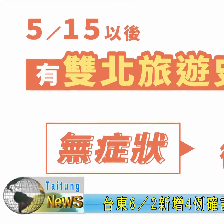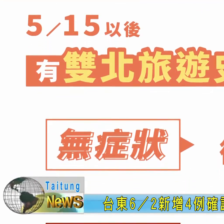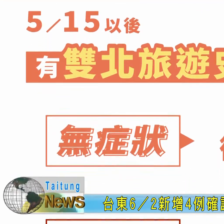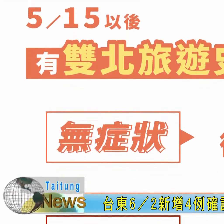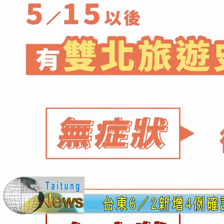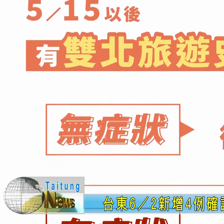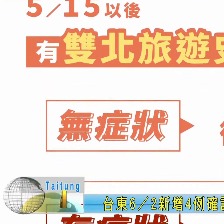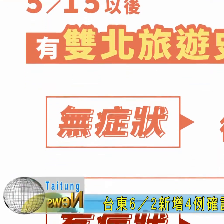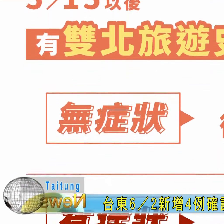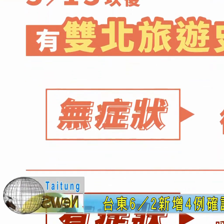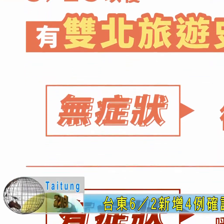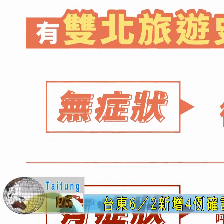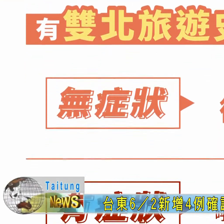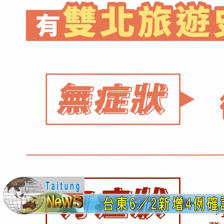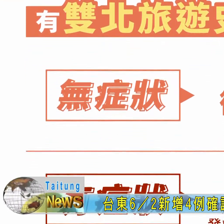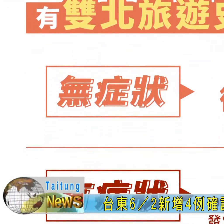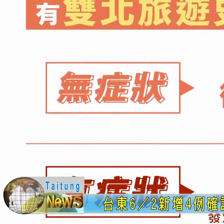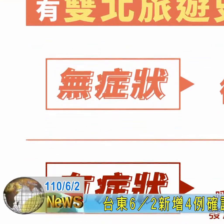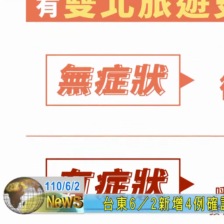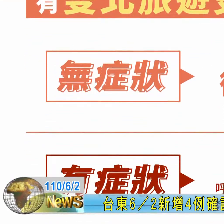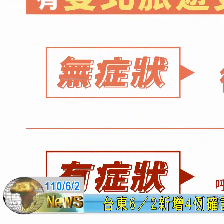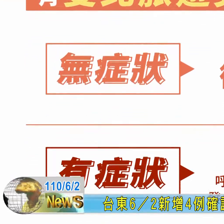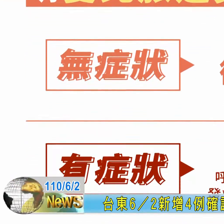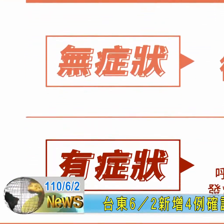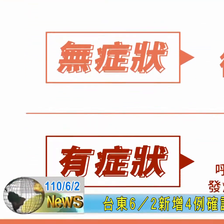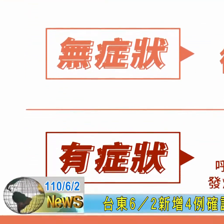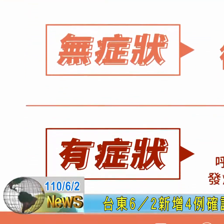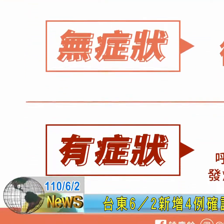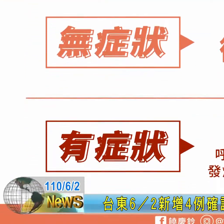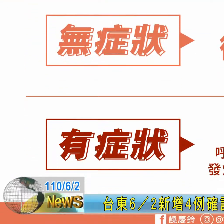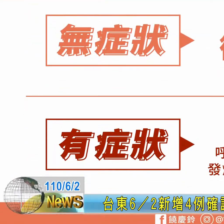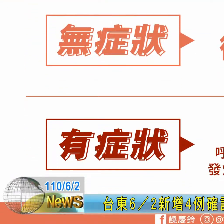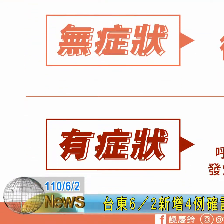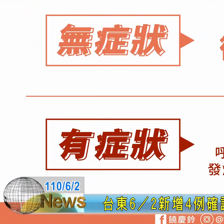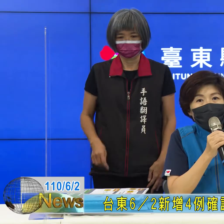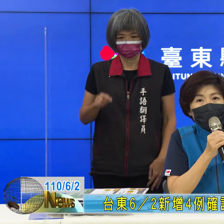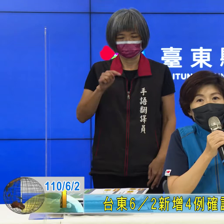觉的成为感染源。同时也期盼台东县能够